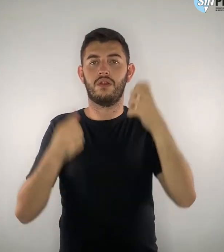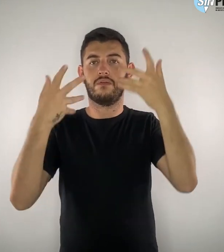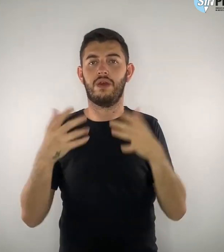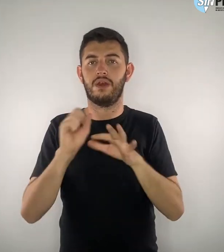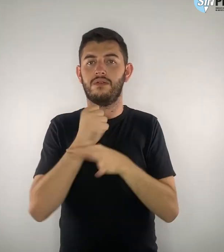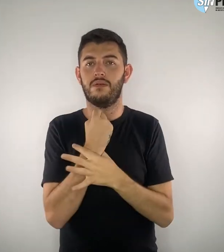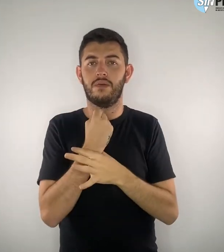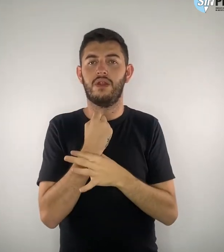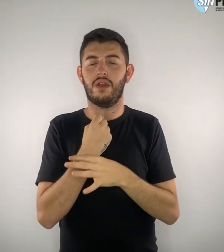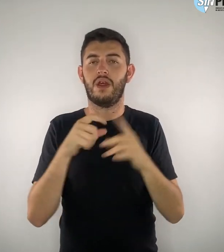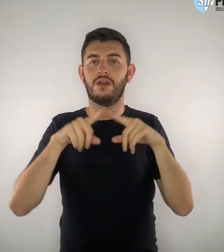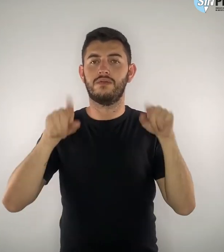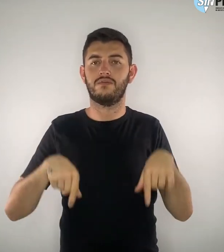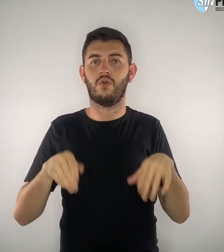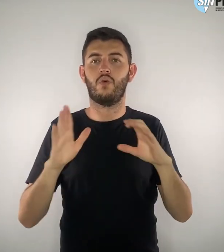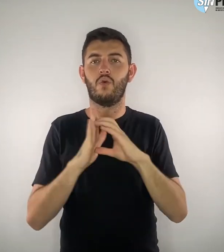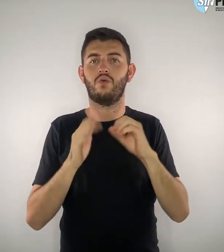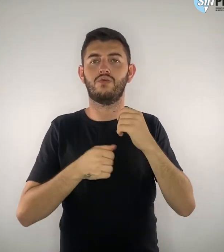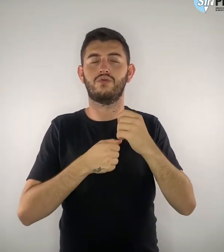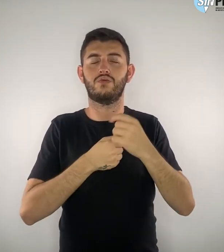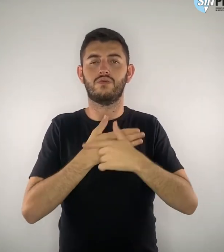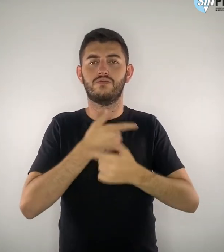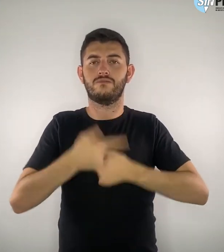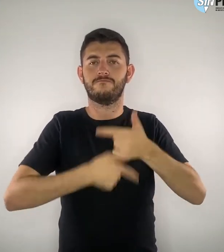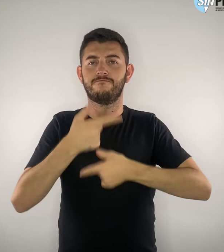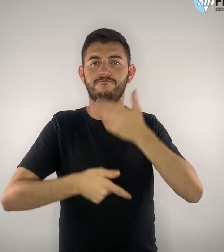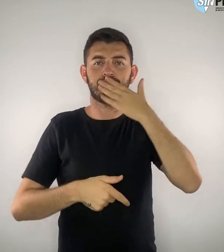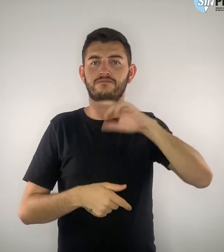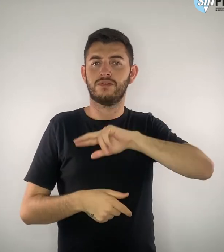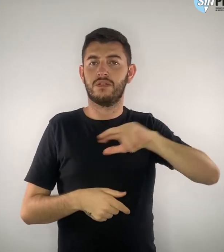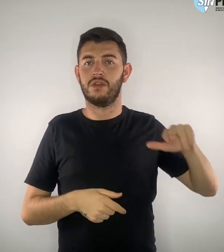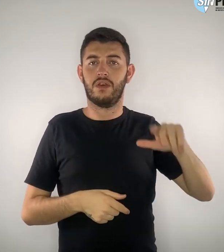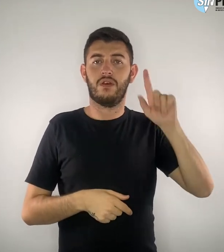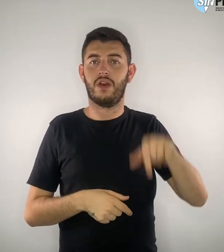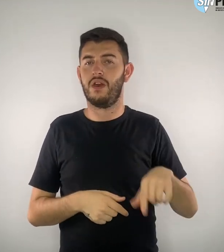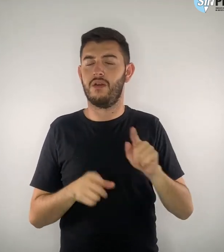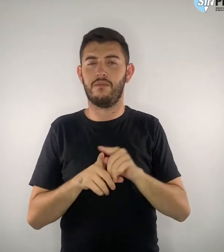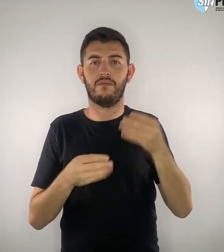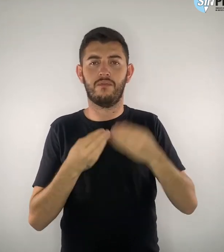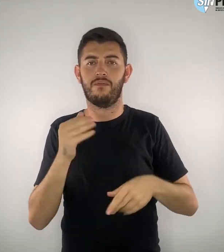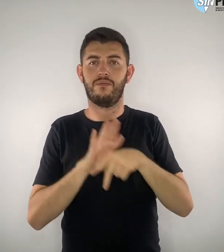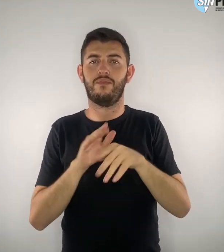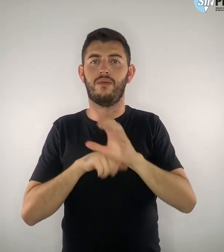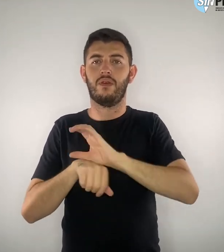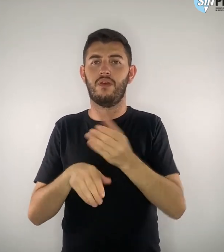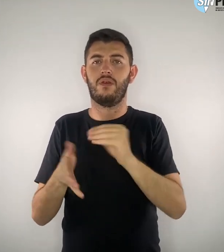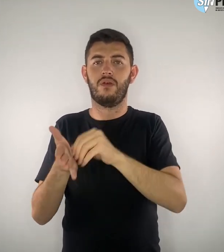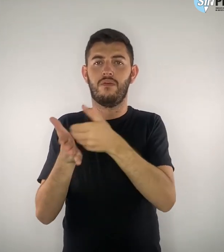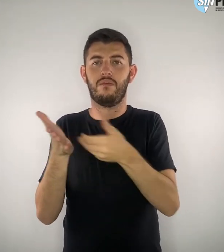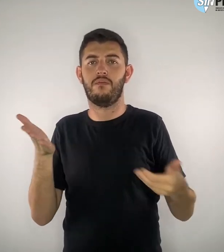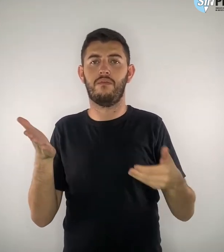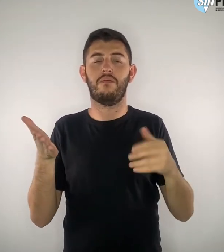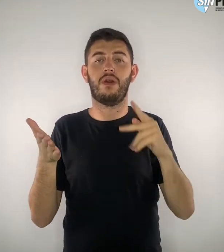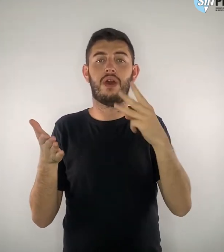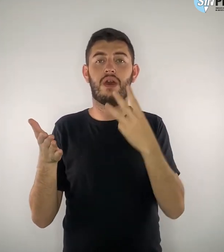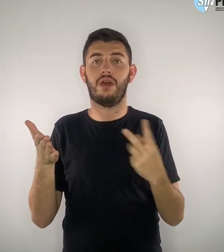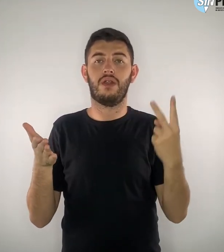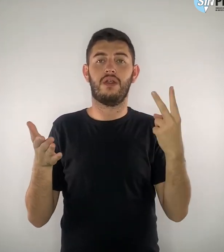das mais polêmicas e controversas metas da PEC 32, uma vez que altera a principal garantia